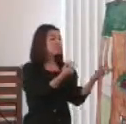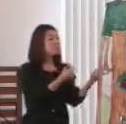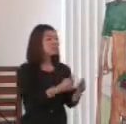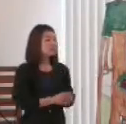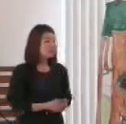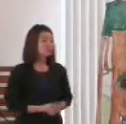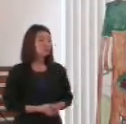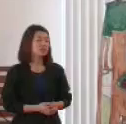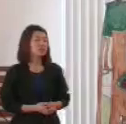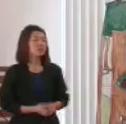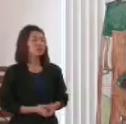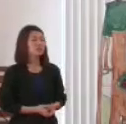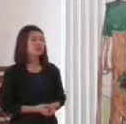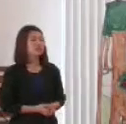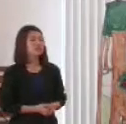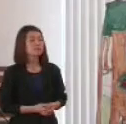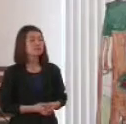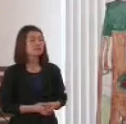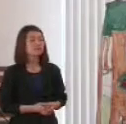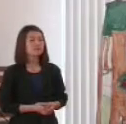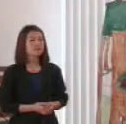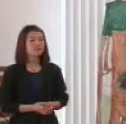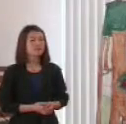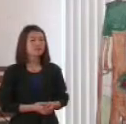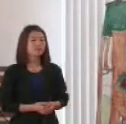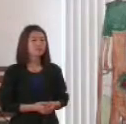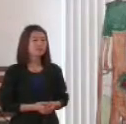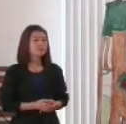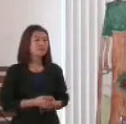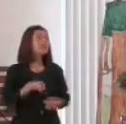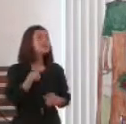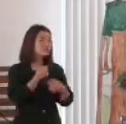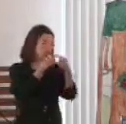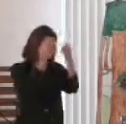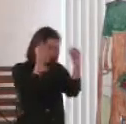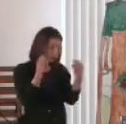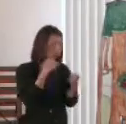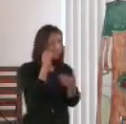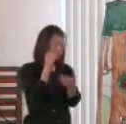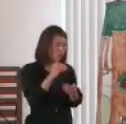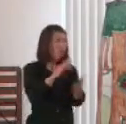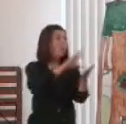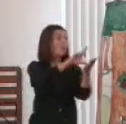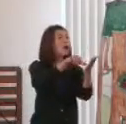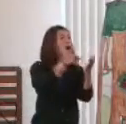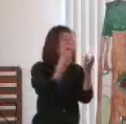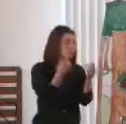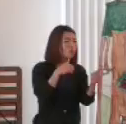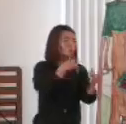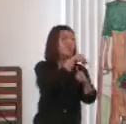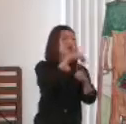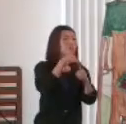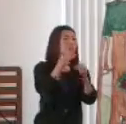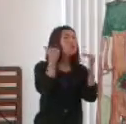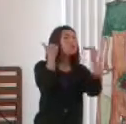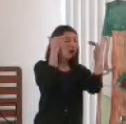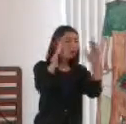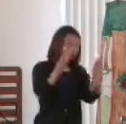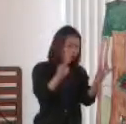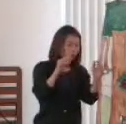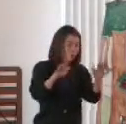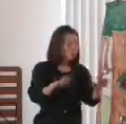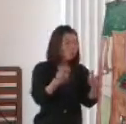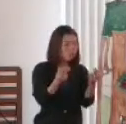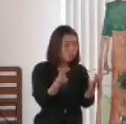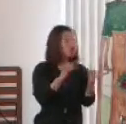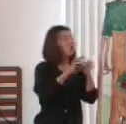んの周辺でもいろんなことがあったと思います。子供は子供なりに、大人は大人なりに